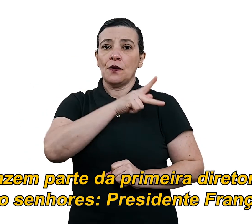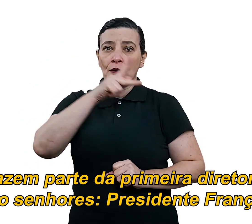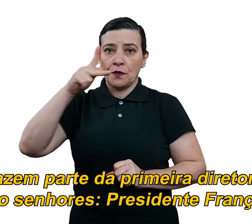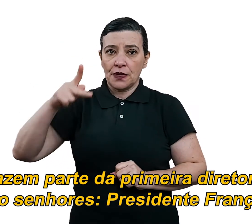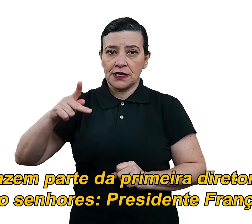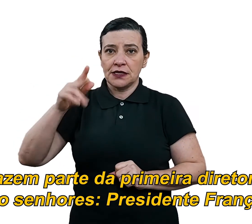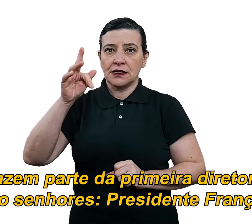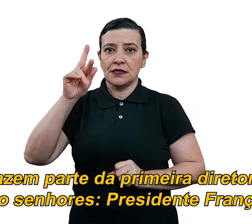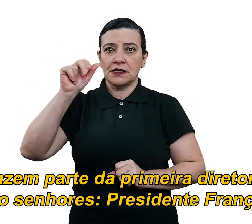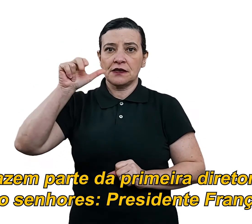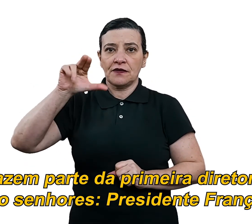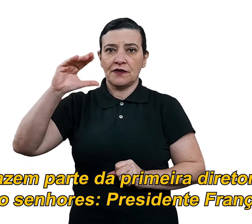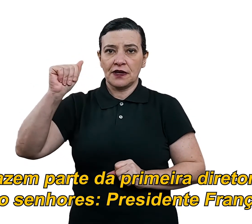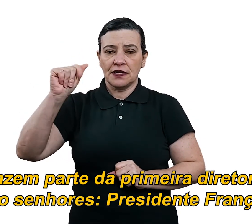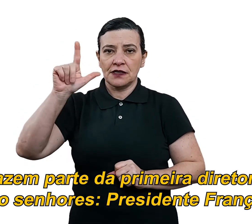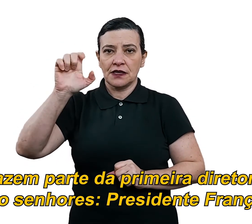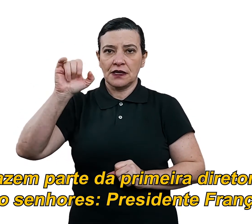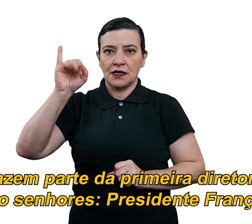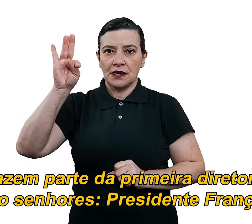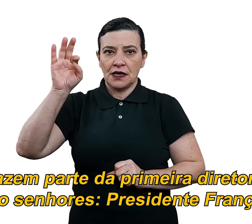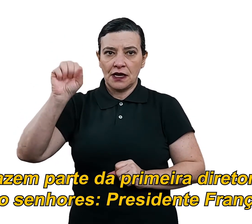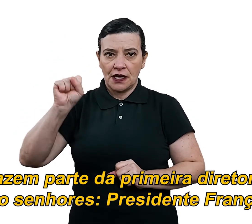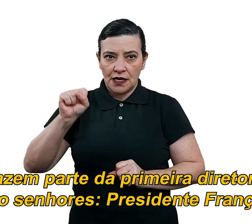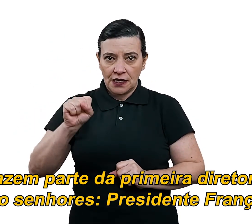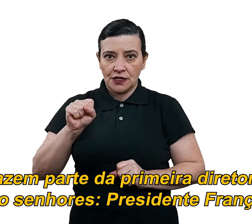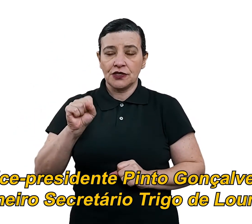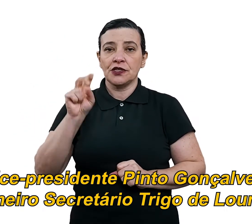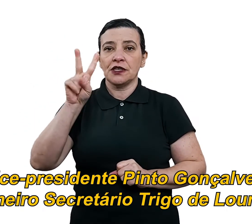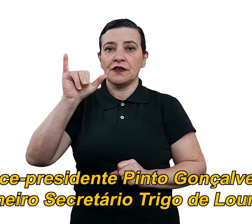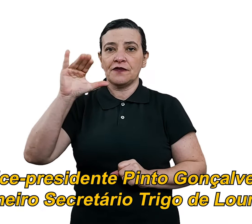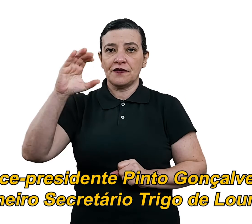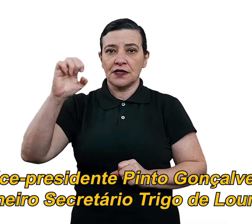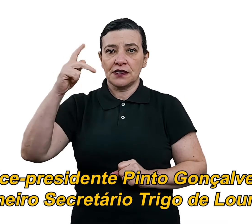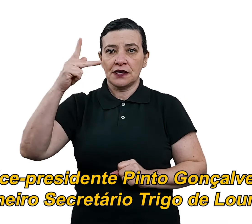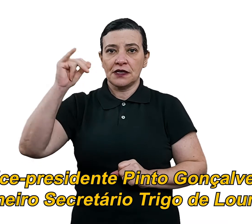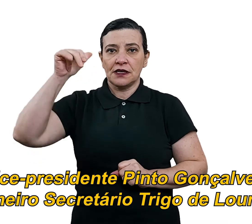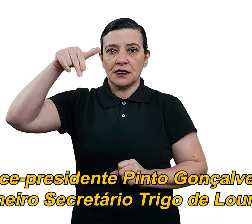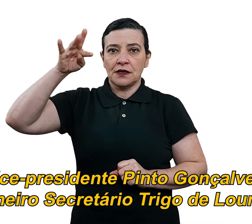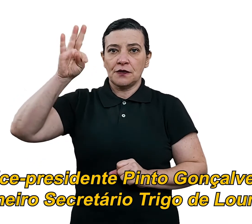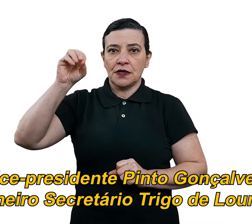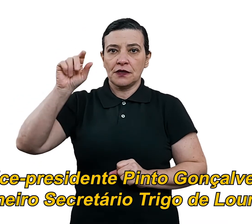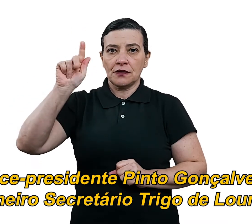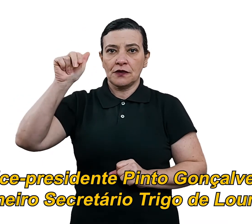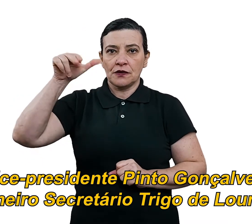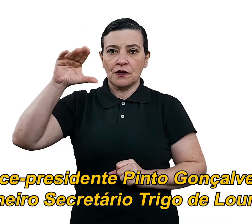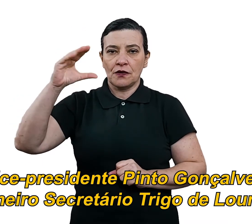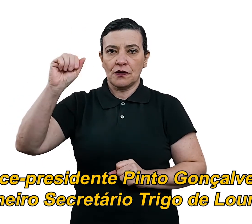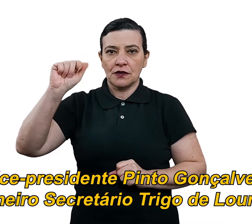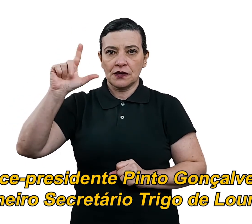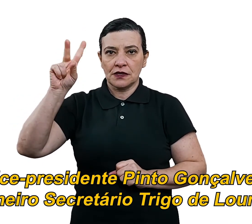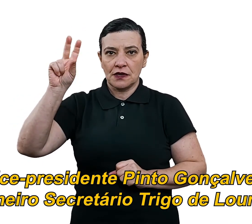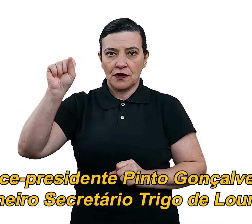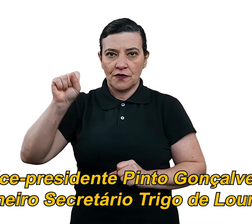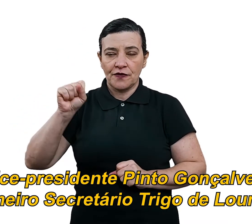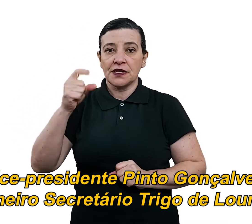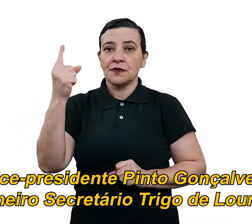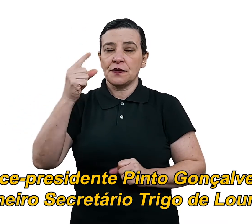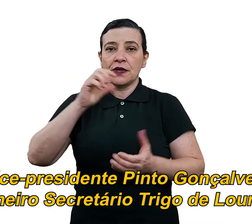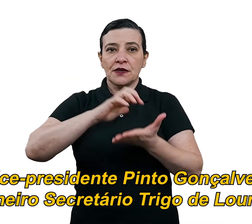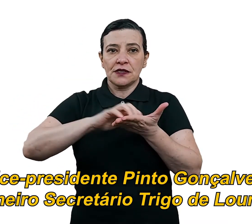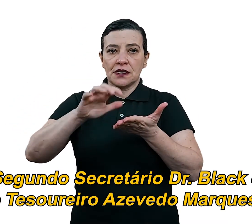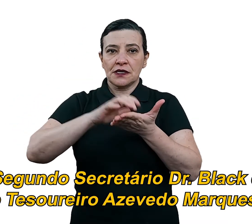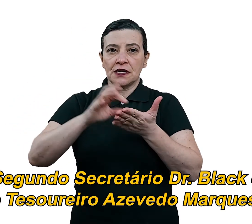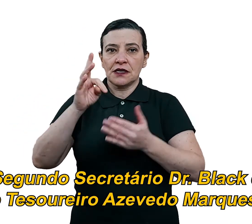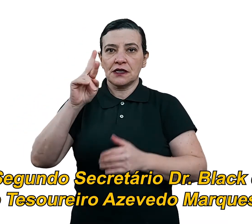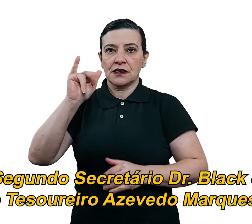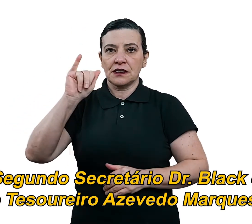diretoria eleita os senhores presidente França Leite, vice-presidente Pinto Gonçalves, primeiro secretário Trigo de